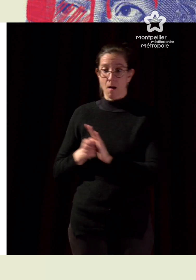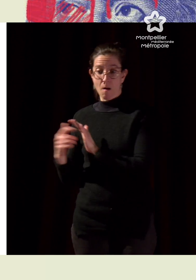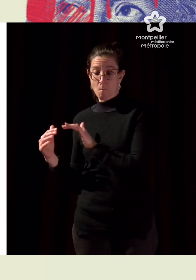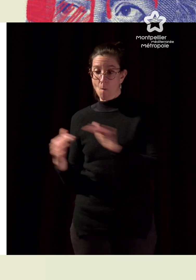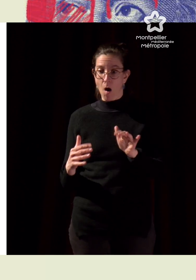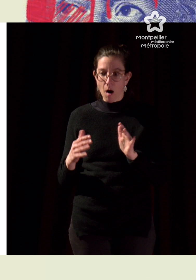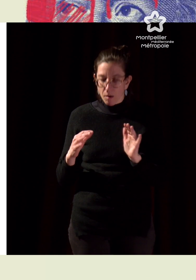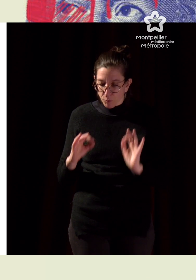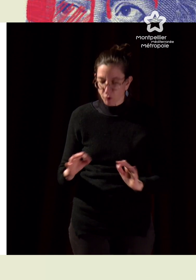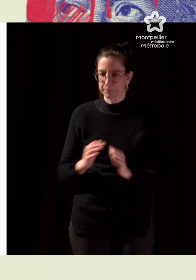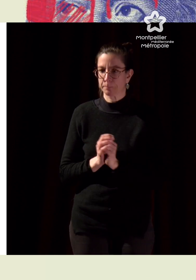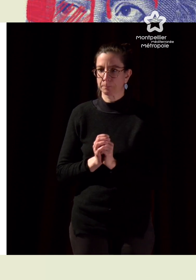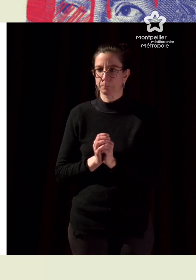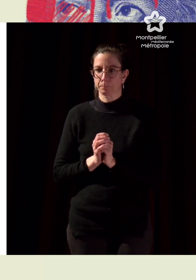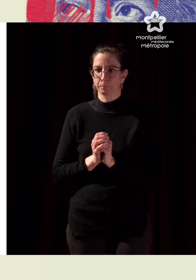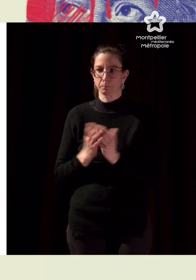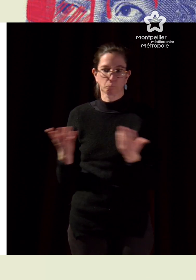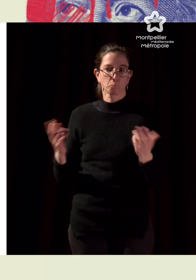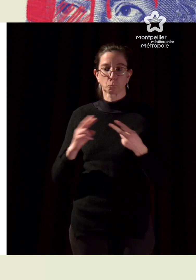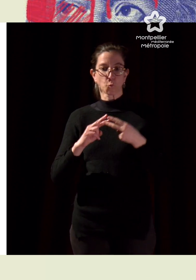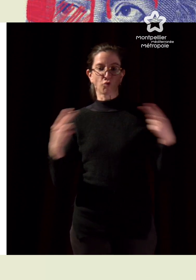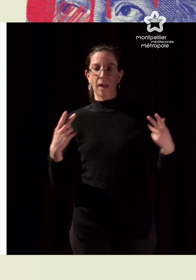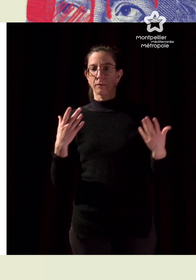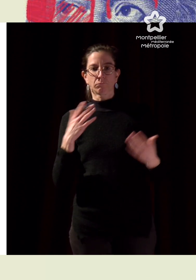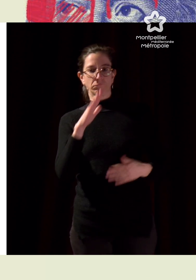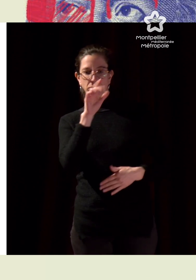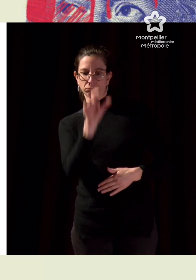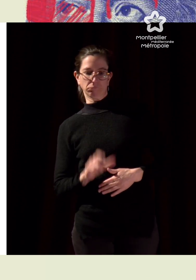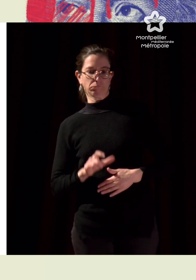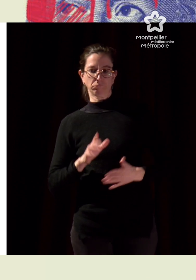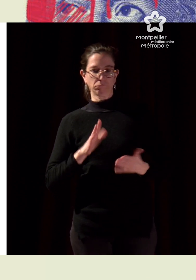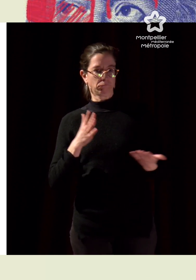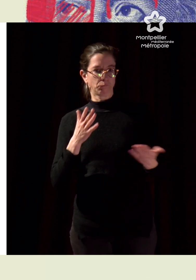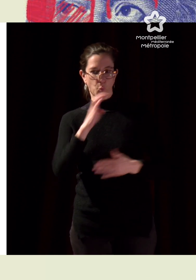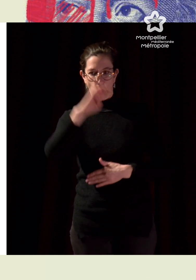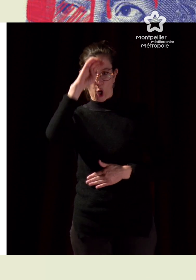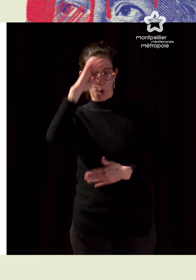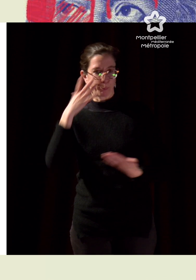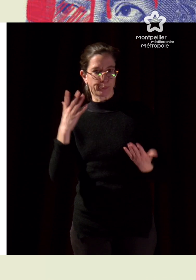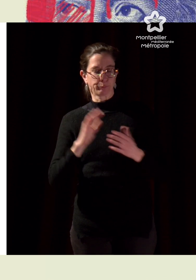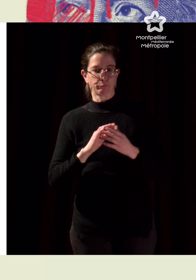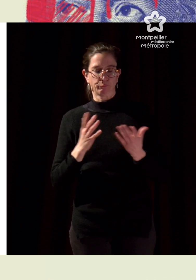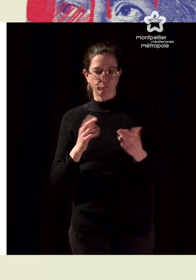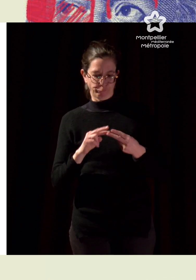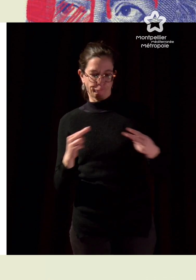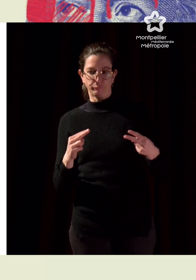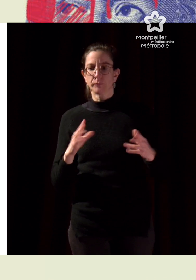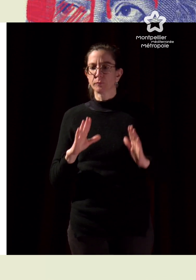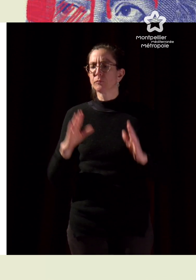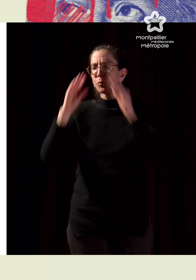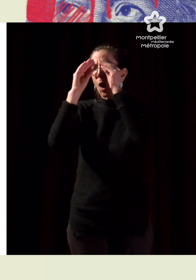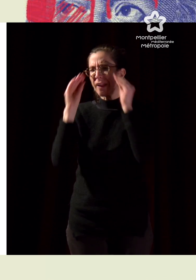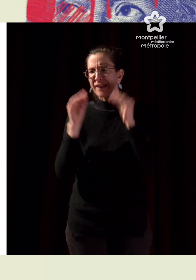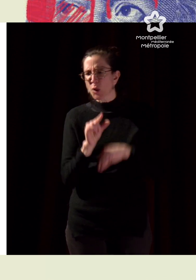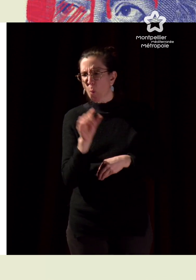le génome typique d'un individu européen à l'heure actuelle, on oublie les 2% de Néandertal, c'est trop petit, on ne le